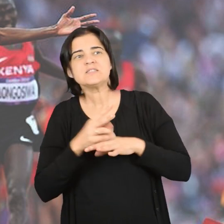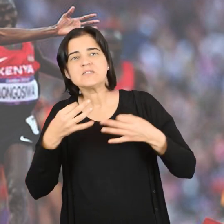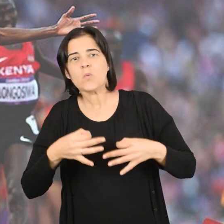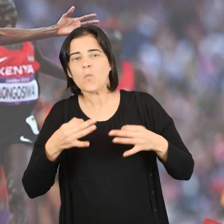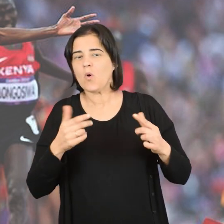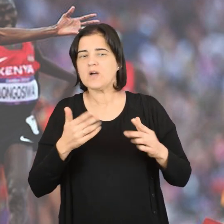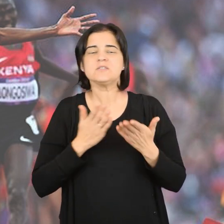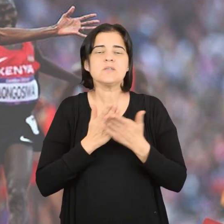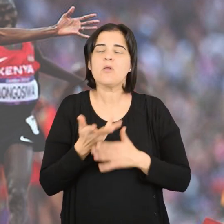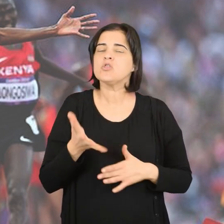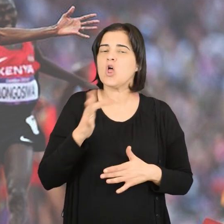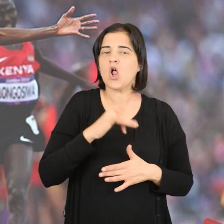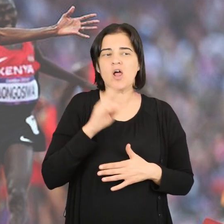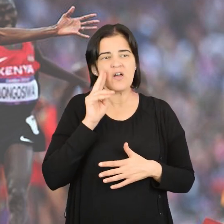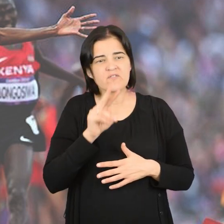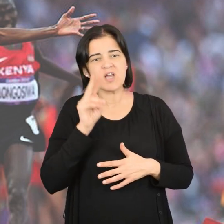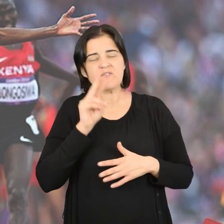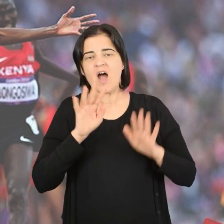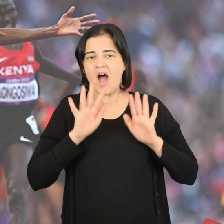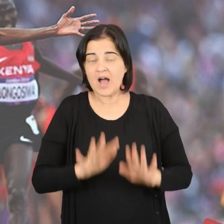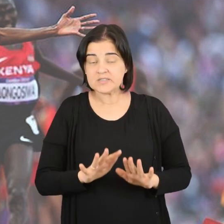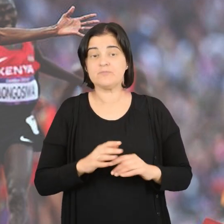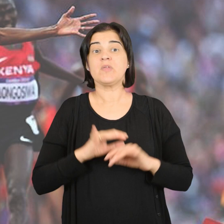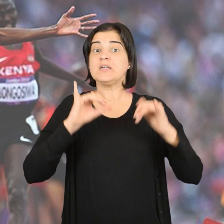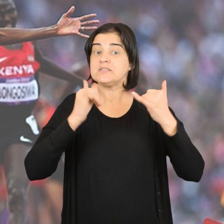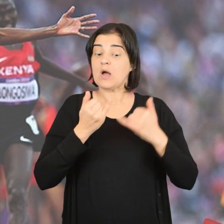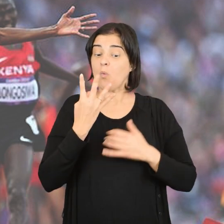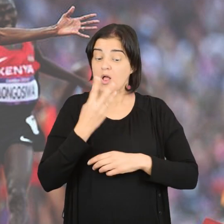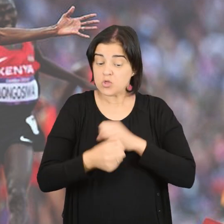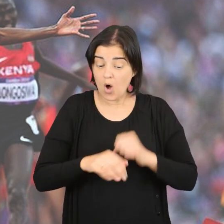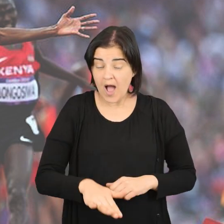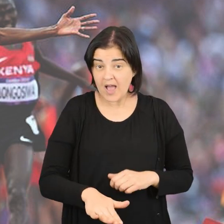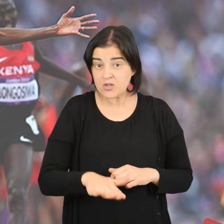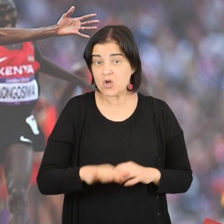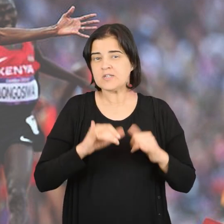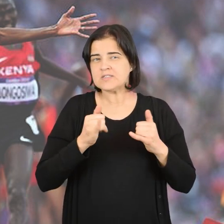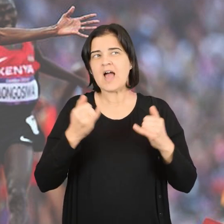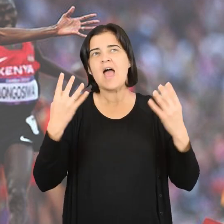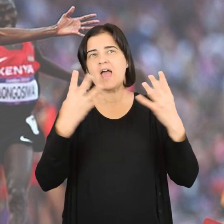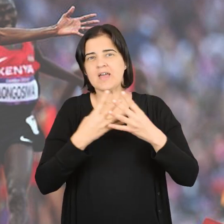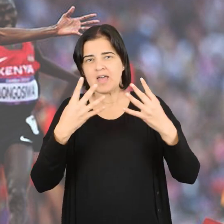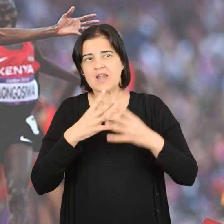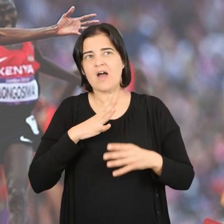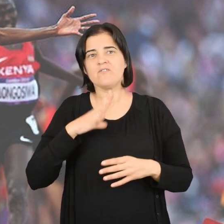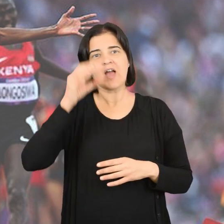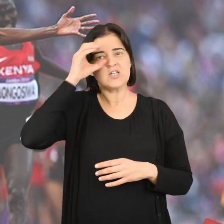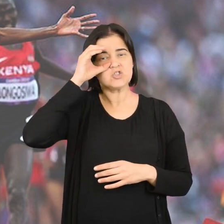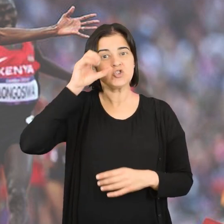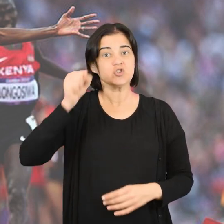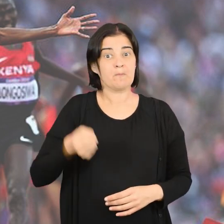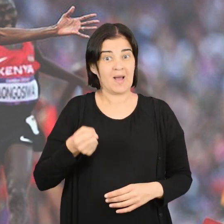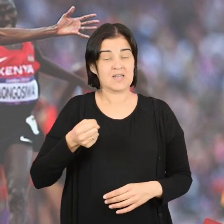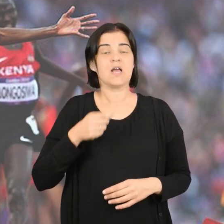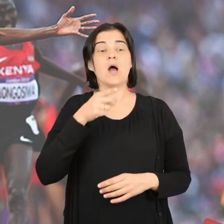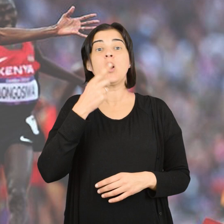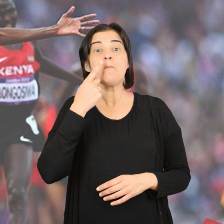e inseguridad se vivían día a día con solo cuatro años y en plena